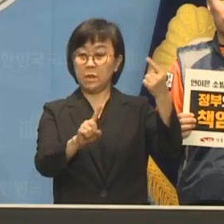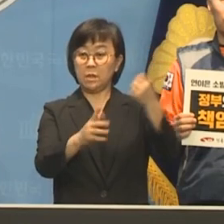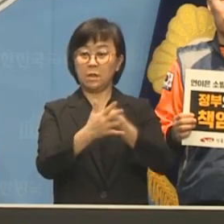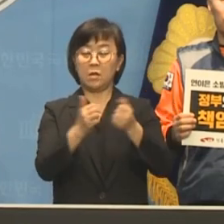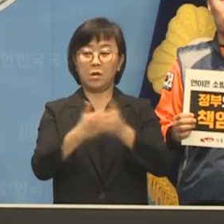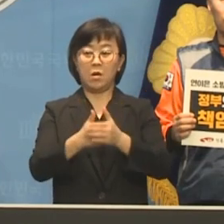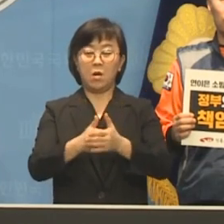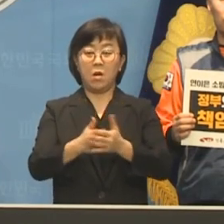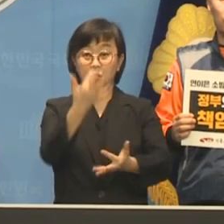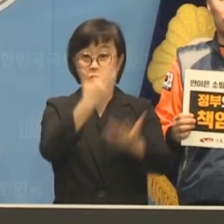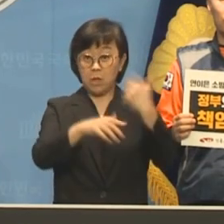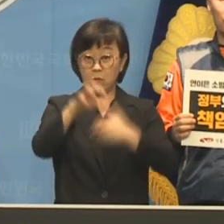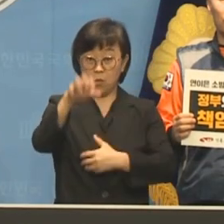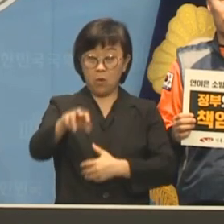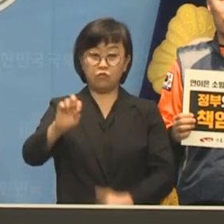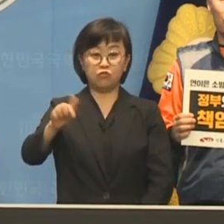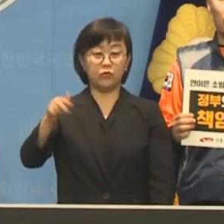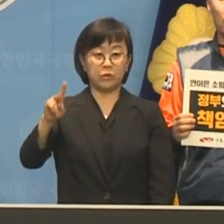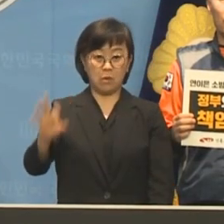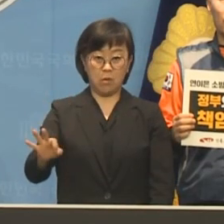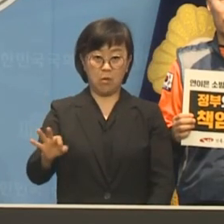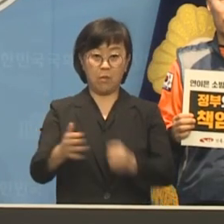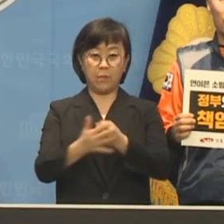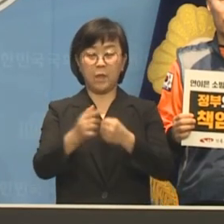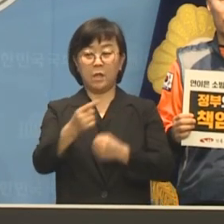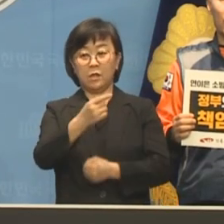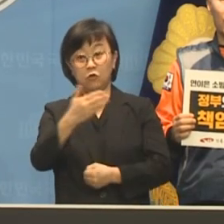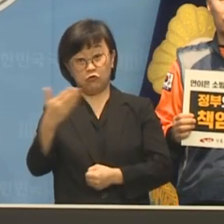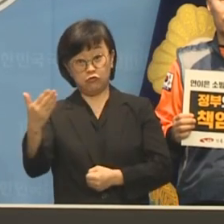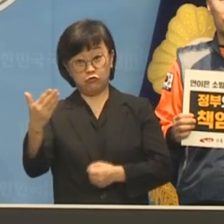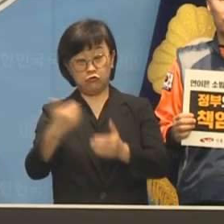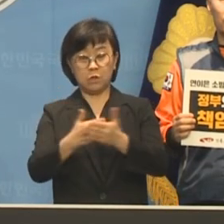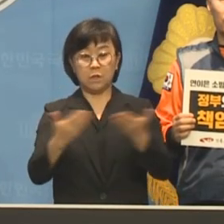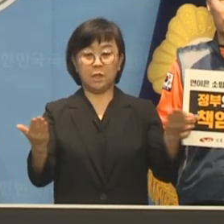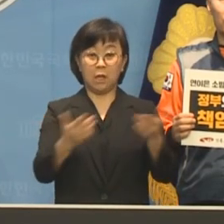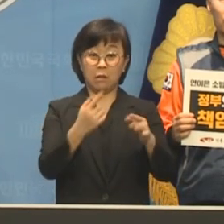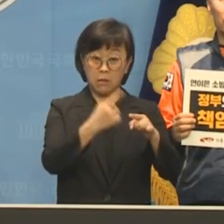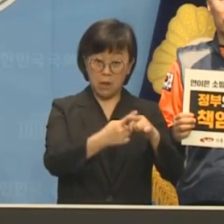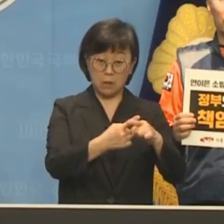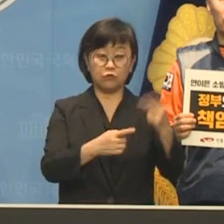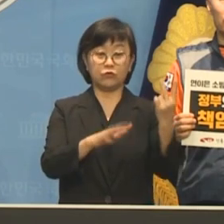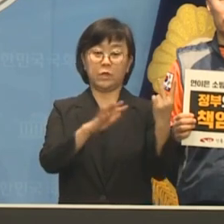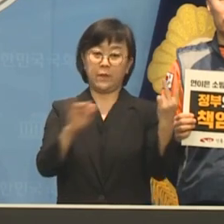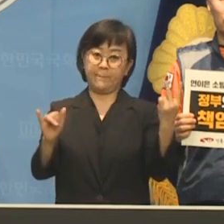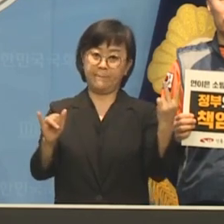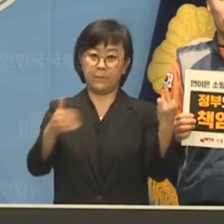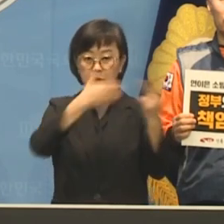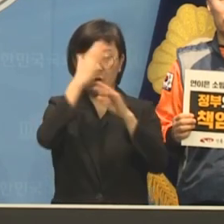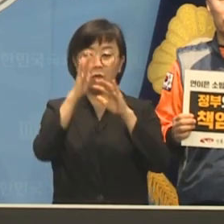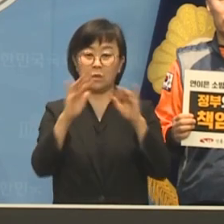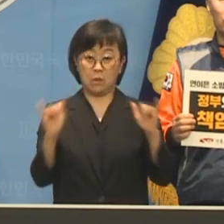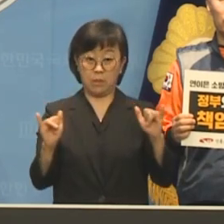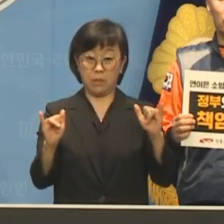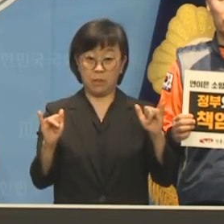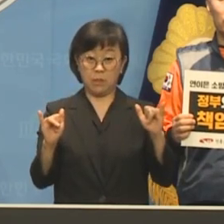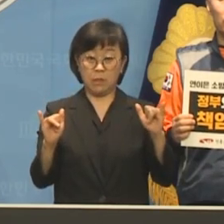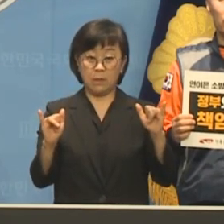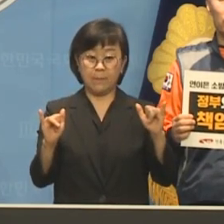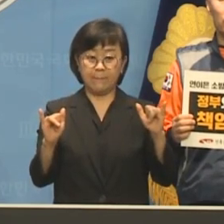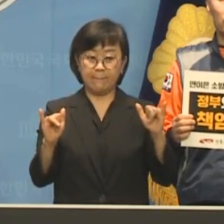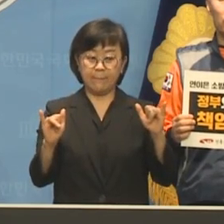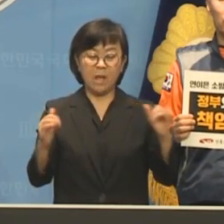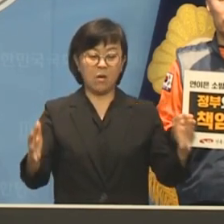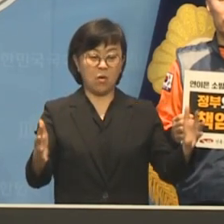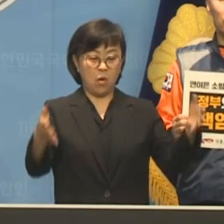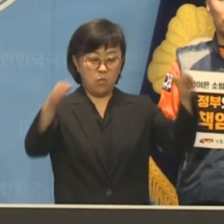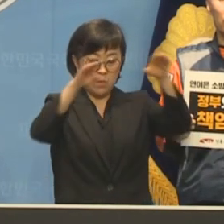화재 현장에서 고 김수광 소방장과 고 박수훈 소방교 두 청년 소방관이 건물 안에